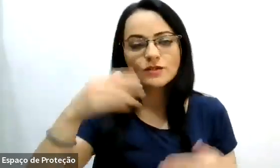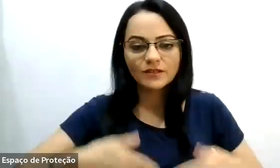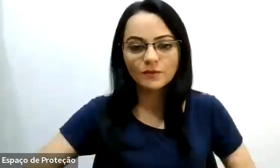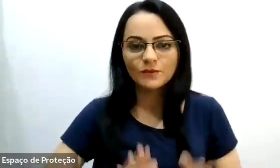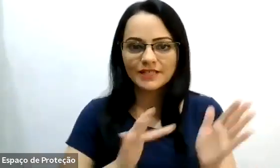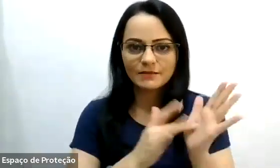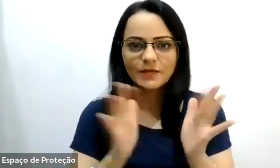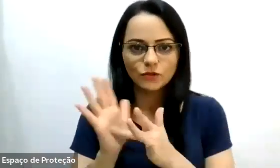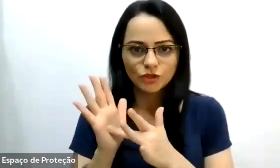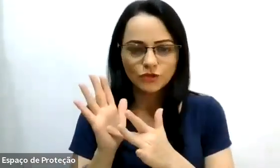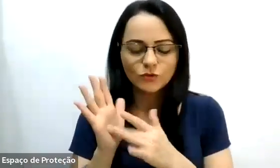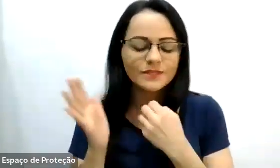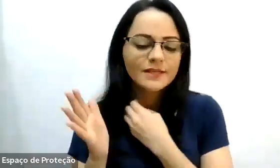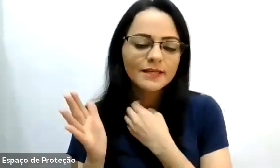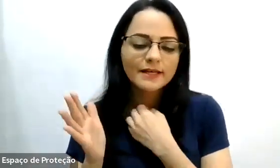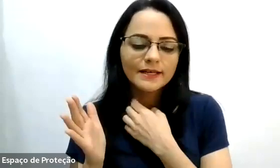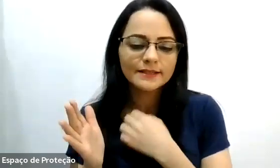história do nascimento de Jesus.